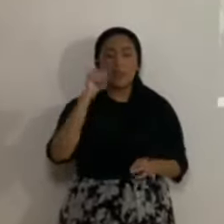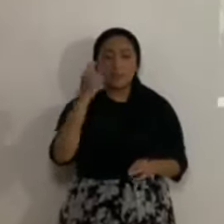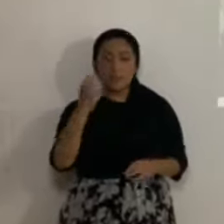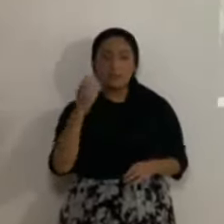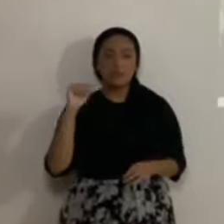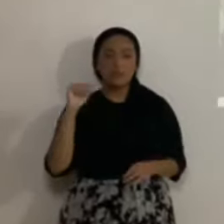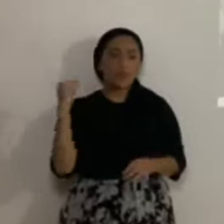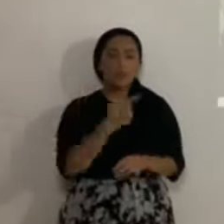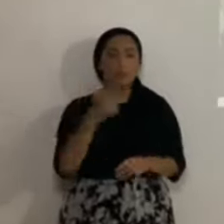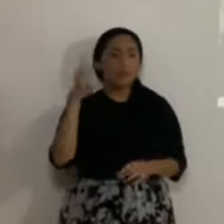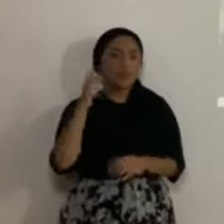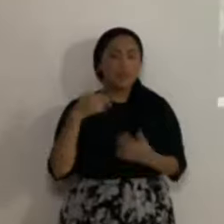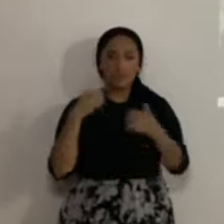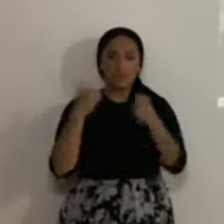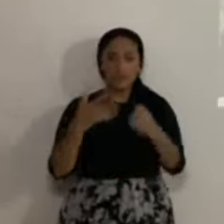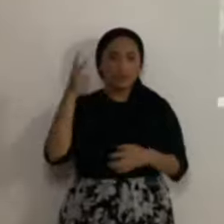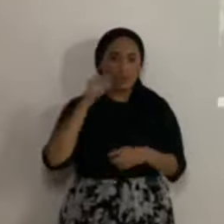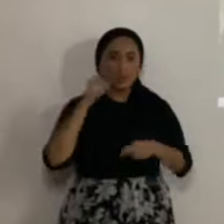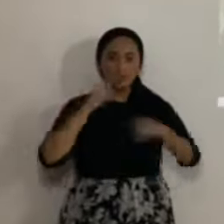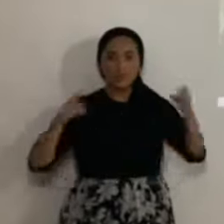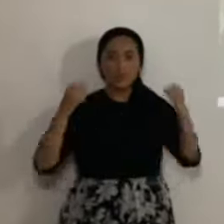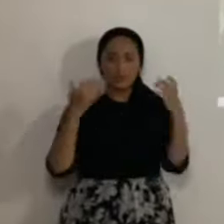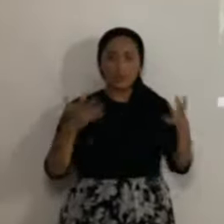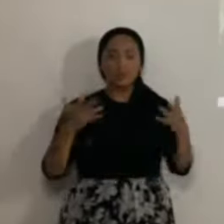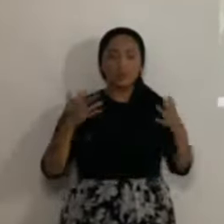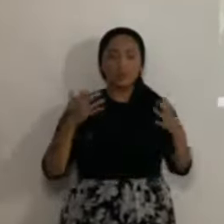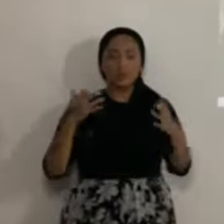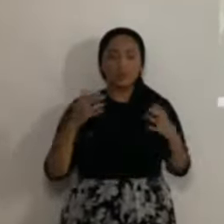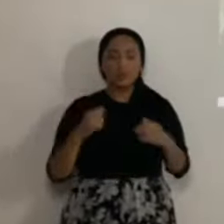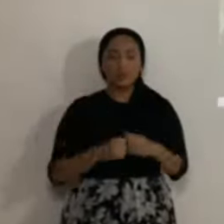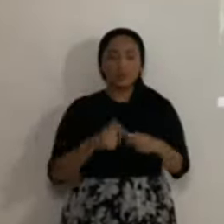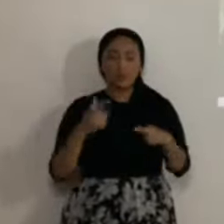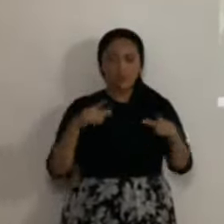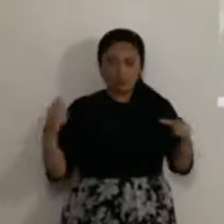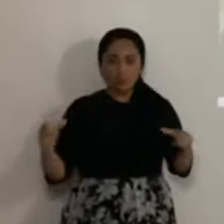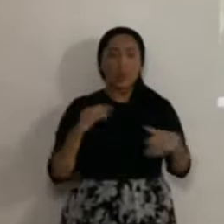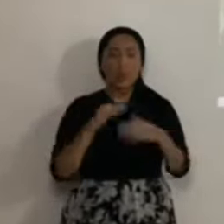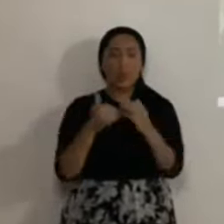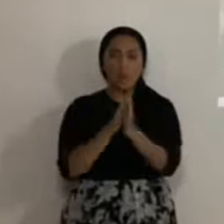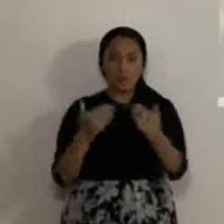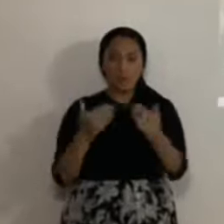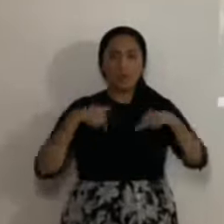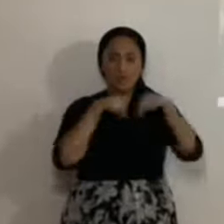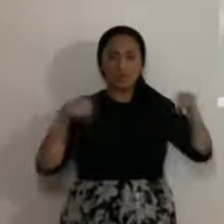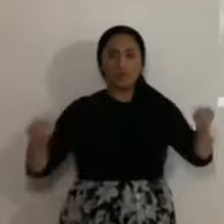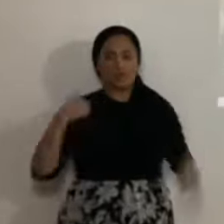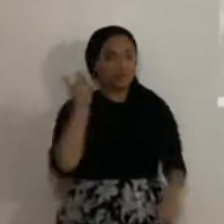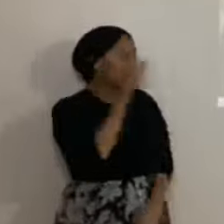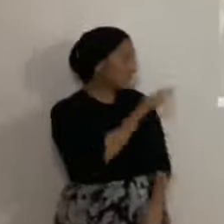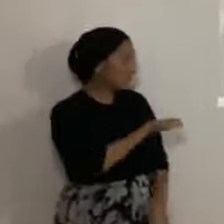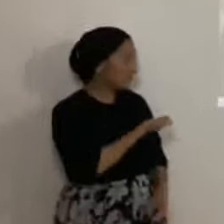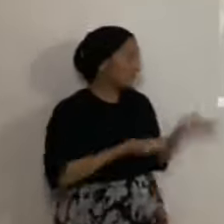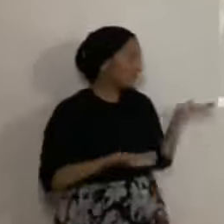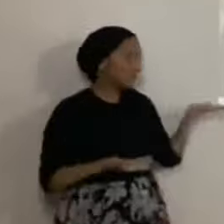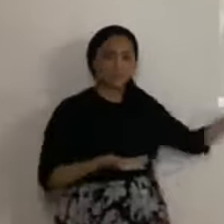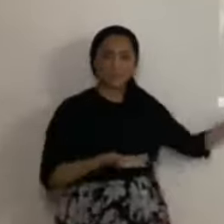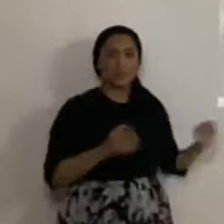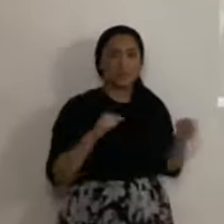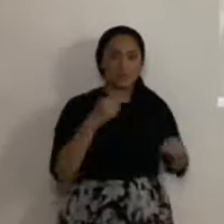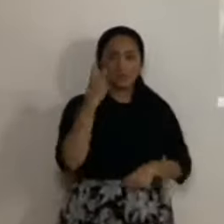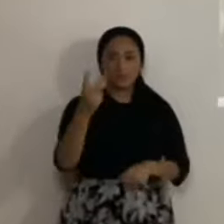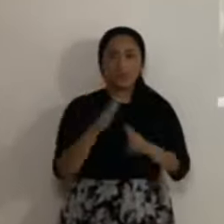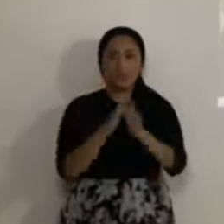Todos los audios, hay muchos audios en muchos idiomas. Todos los libros que van a ir apareciendo ahorita en su pantalla, están apareciendo ya en su pantalla,